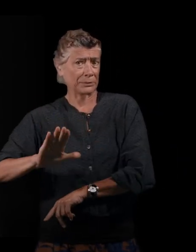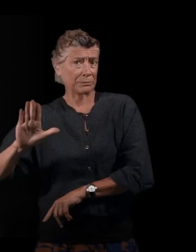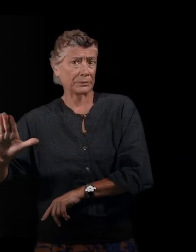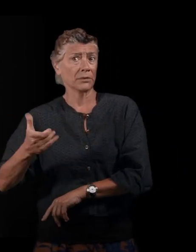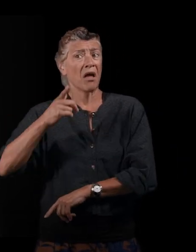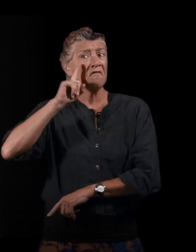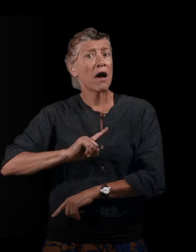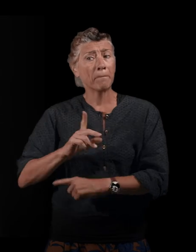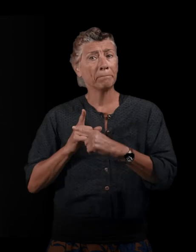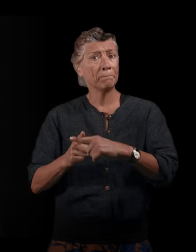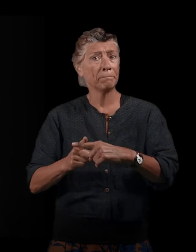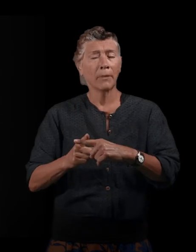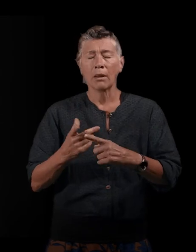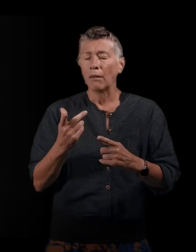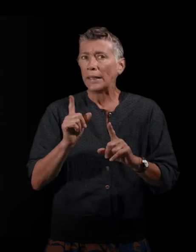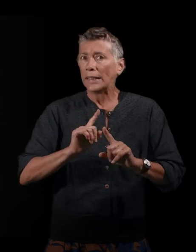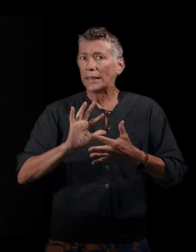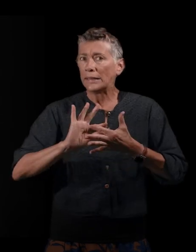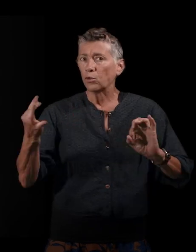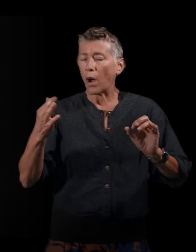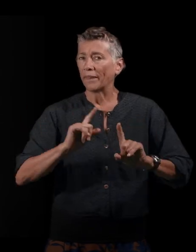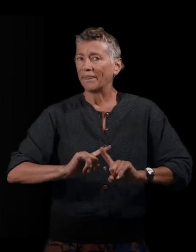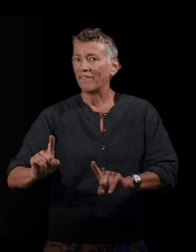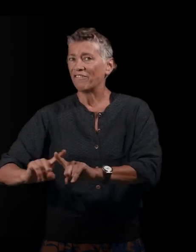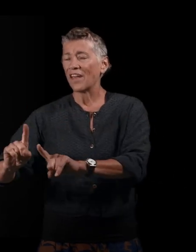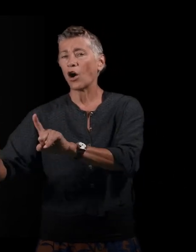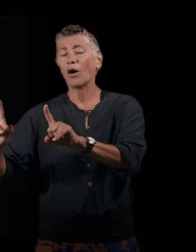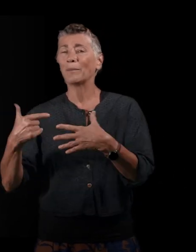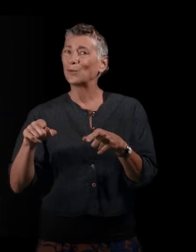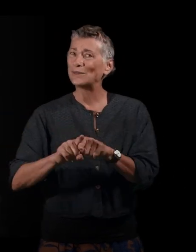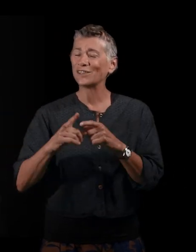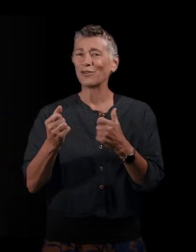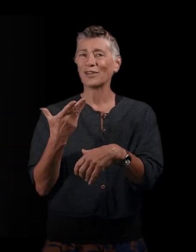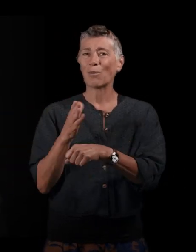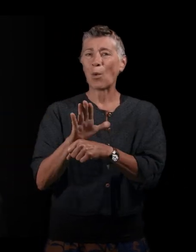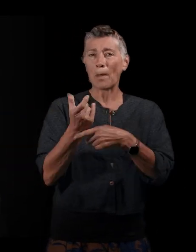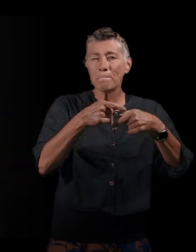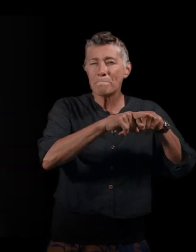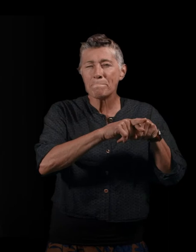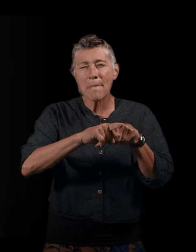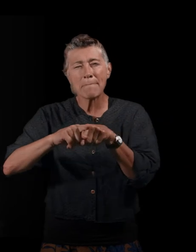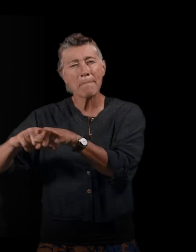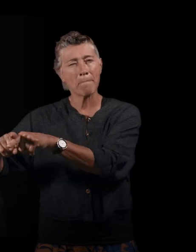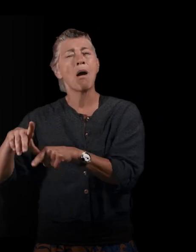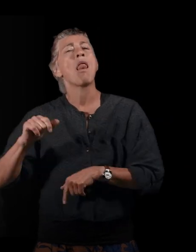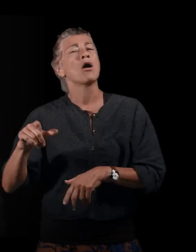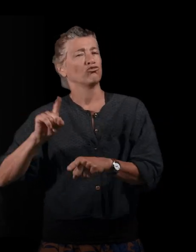elles ont chacune des histoires très diverses, mais en même temps de montrer ce qu'il y avait de commun entre toutes ces personnes qui expérimentaient